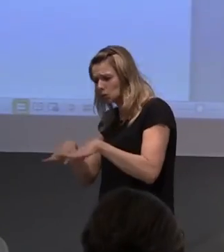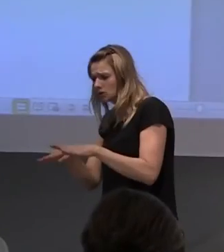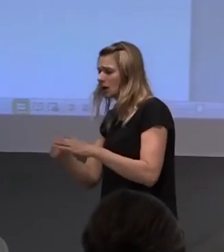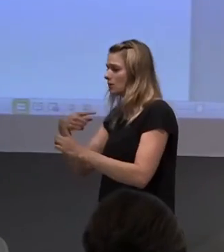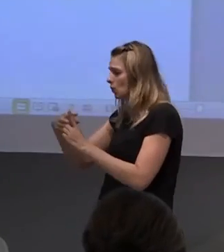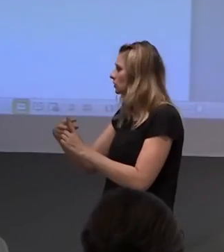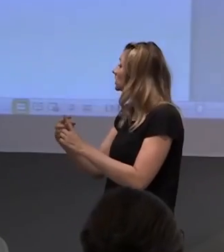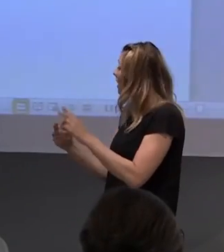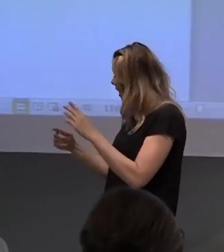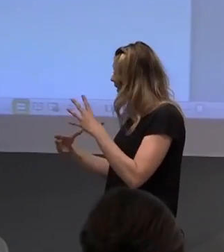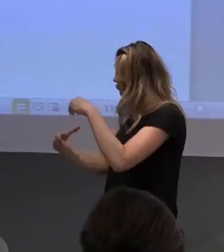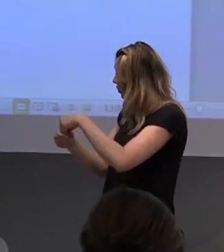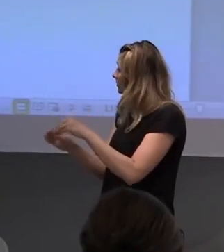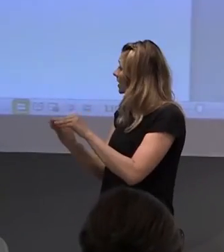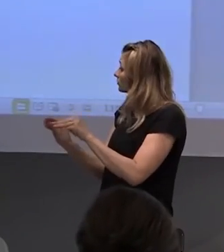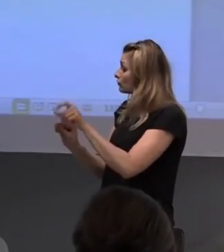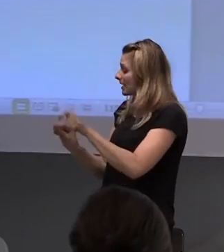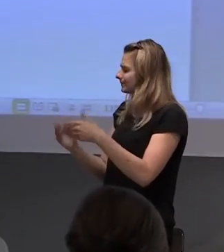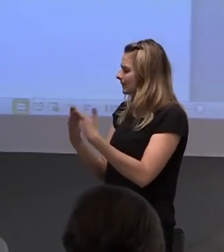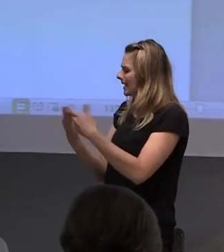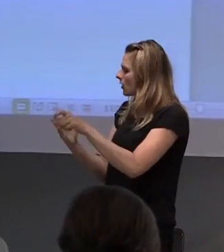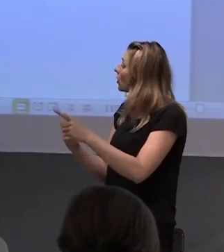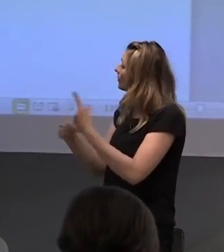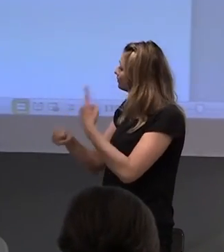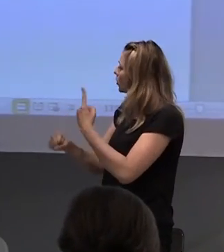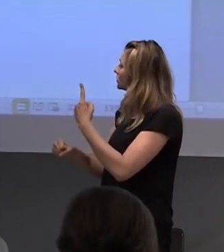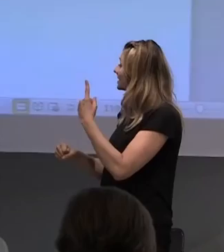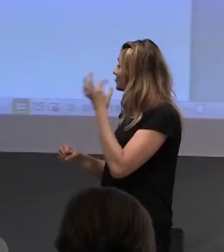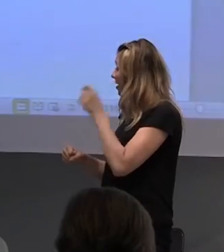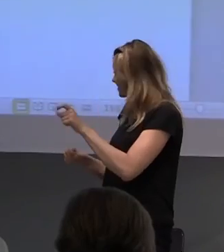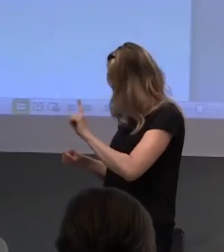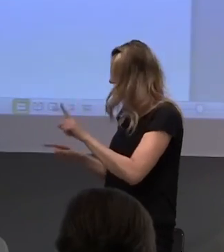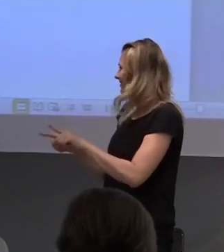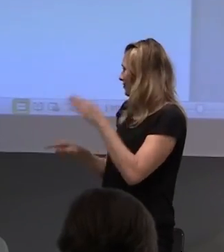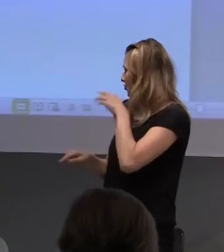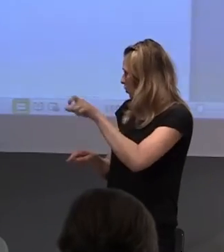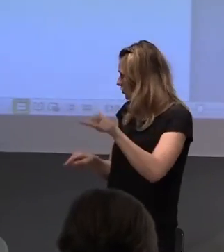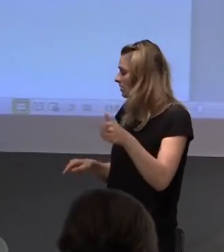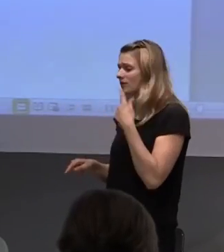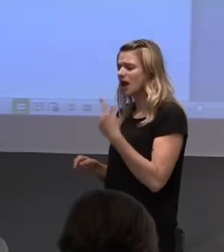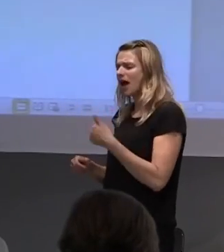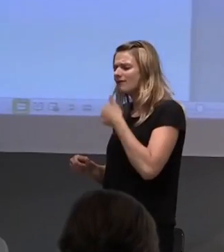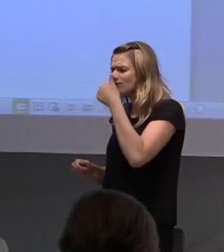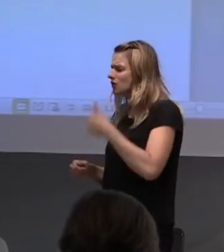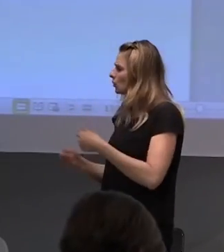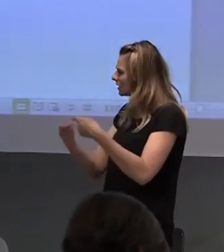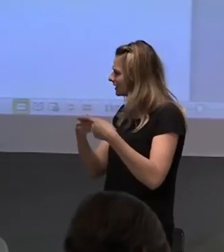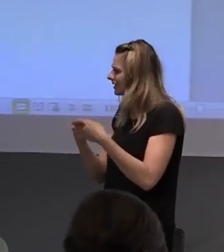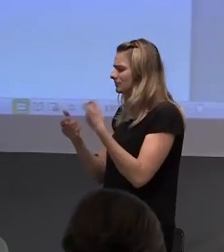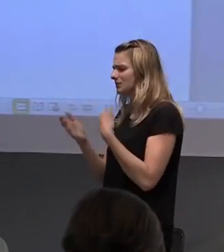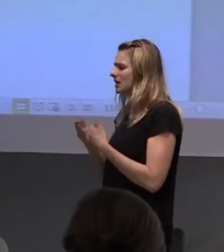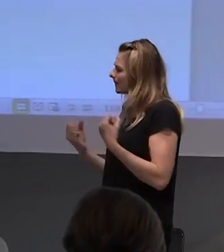chlapy prostě zůstali. A otevřít téma asistentu pedagoga zase dala nebo vytyčila za cíl